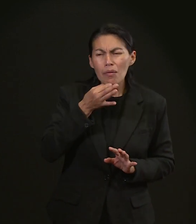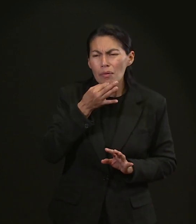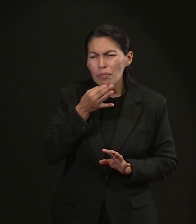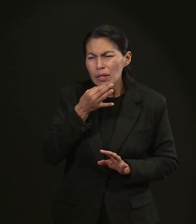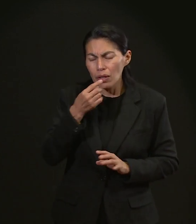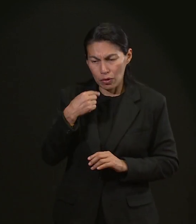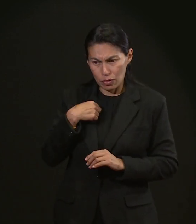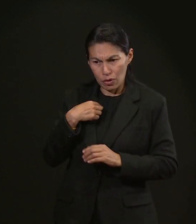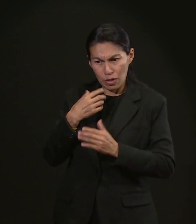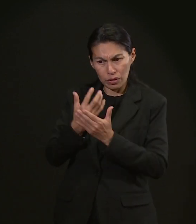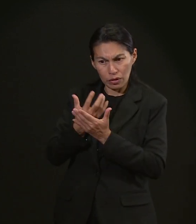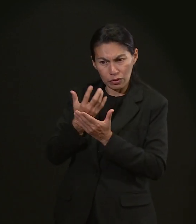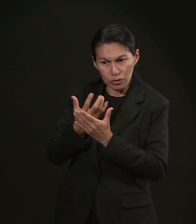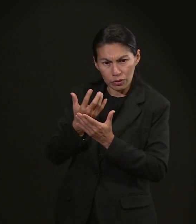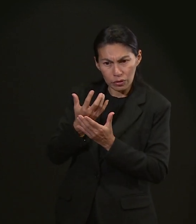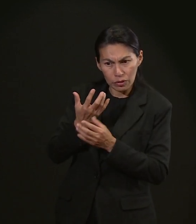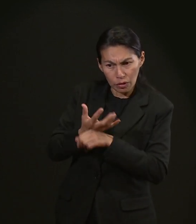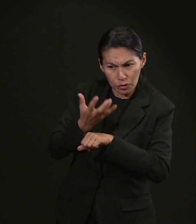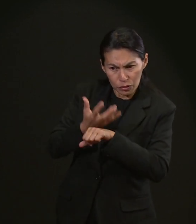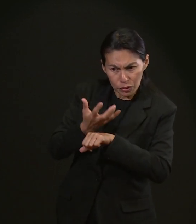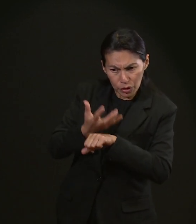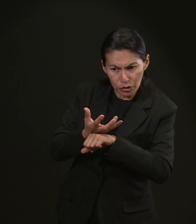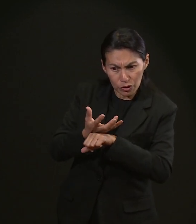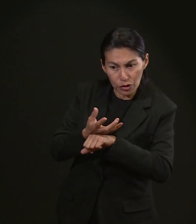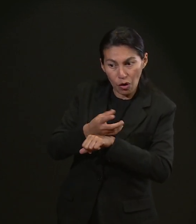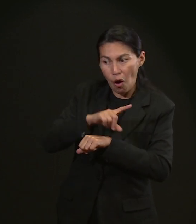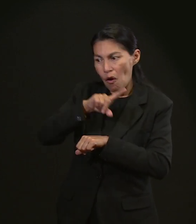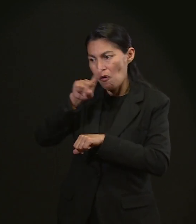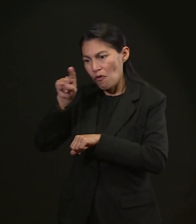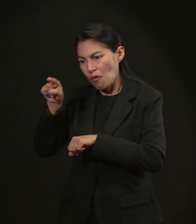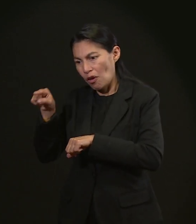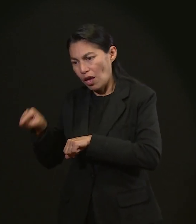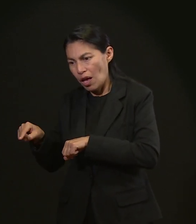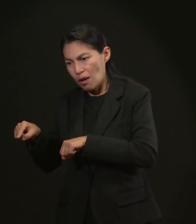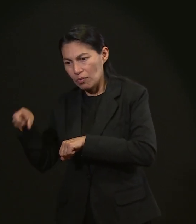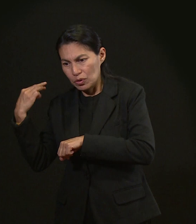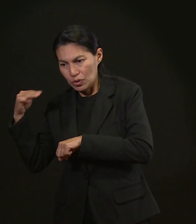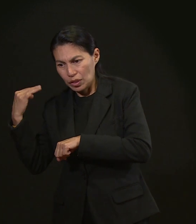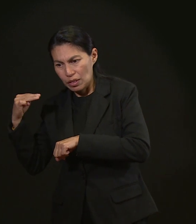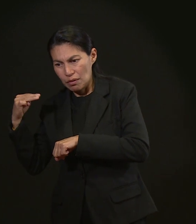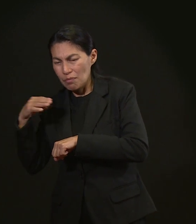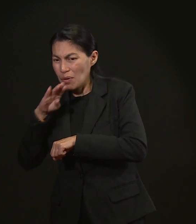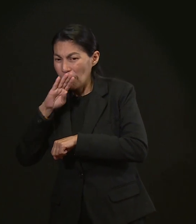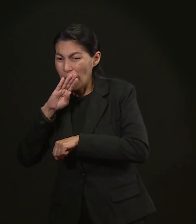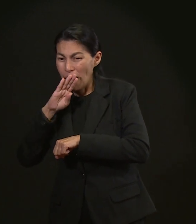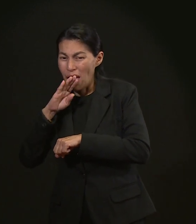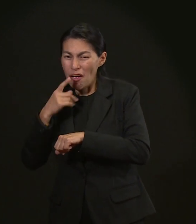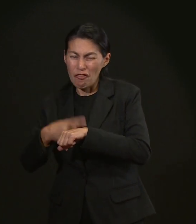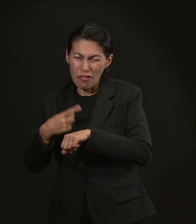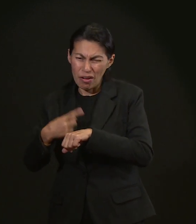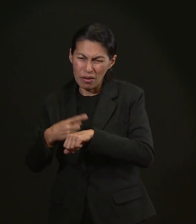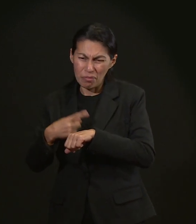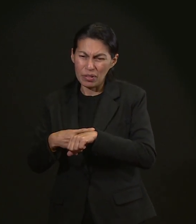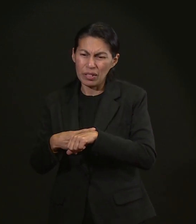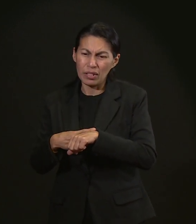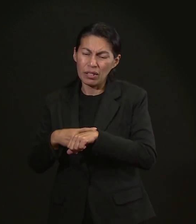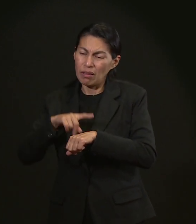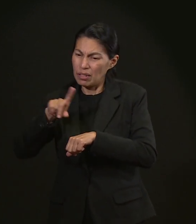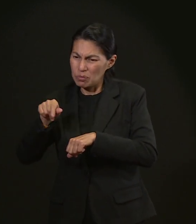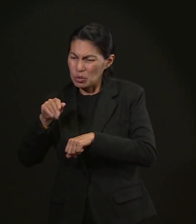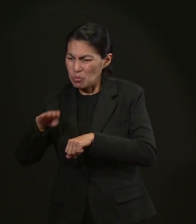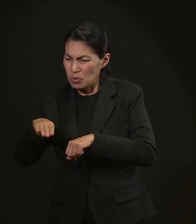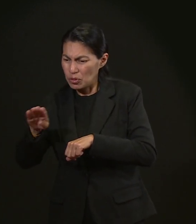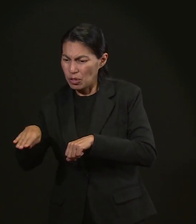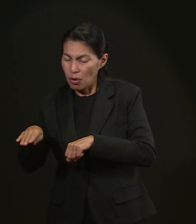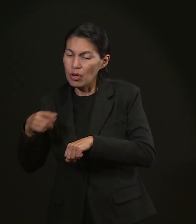hubo un momento en que yo estuve en eeuu y tuve que regresar a michoacán por la enfermedad mi mamá que murió